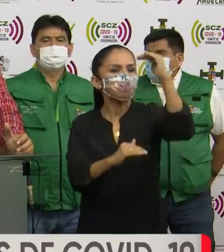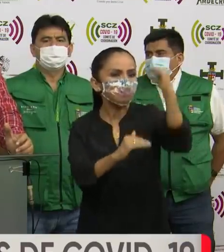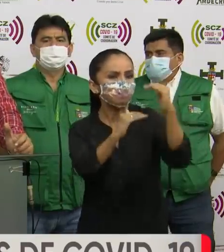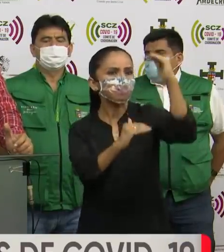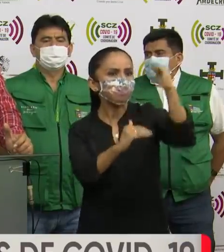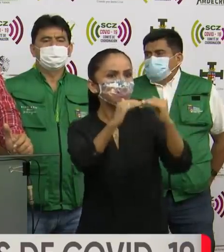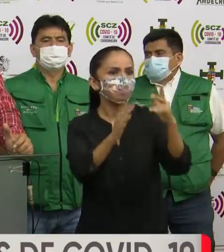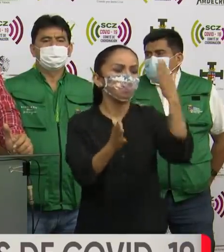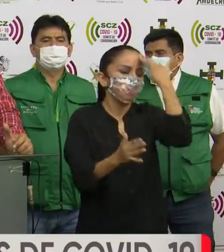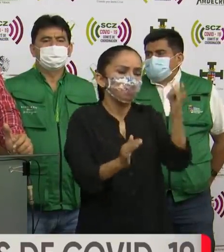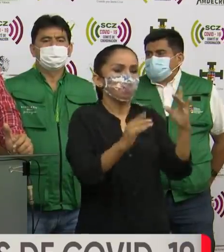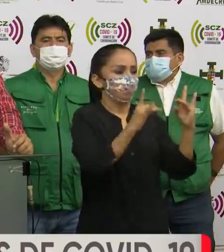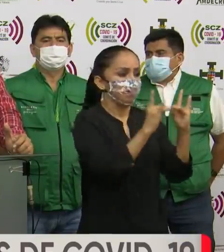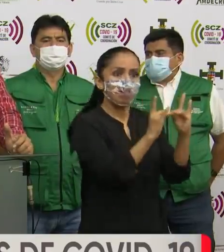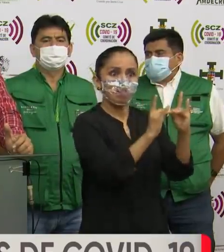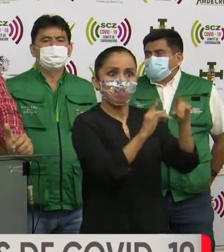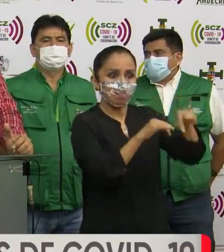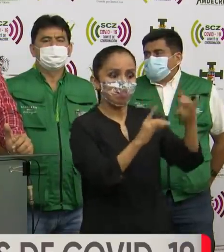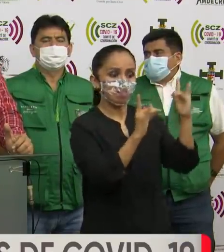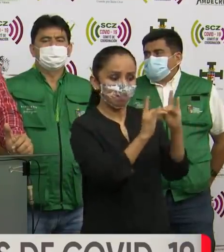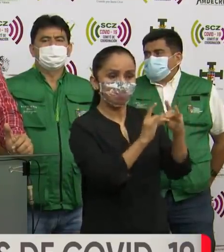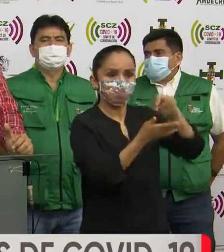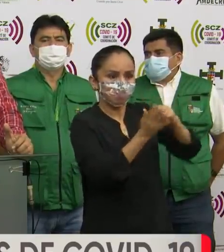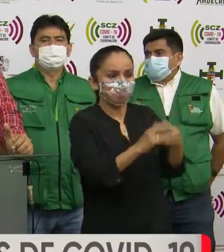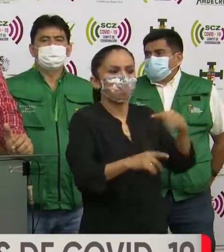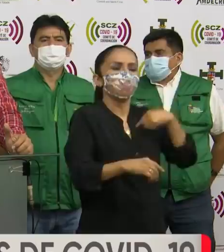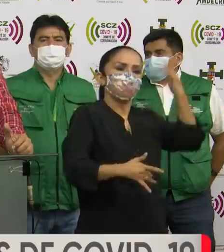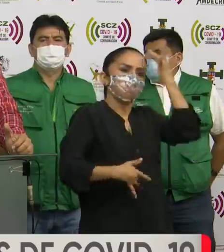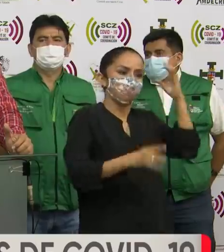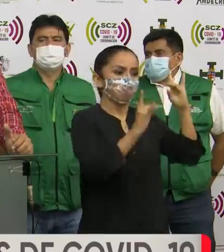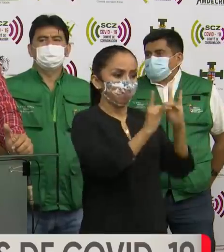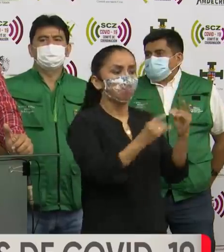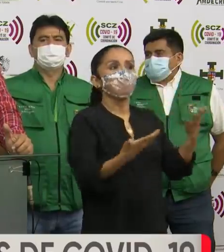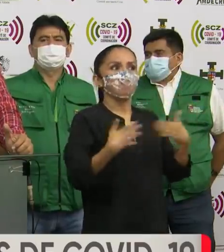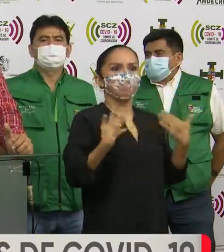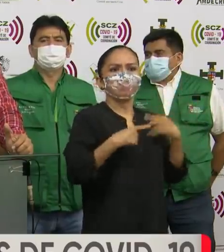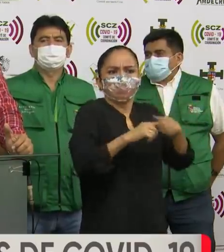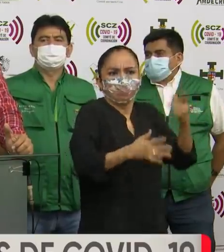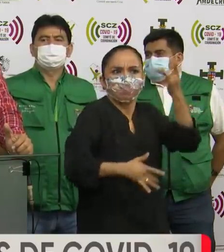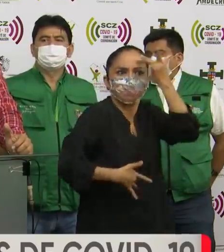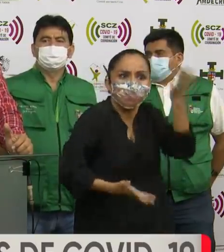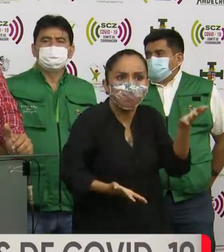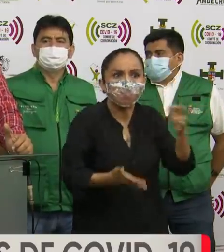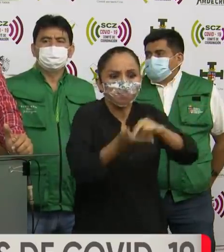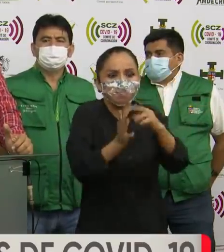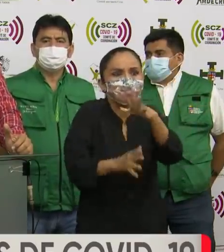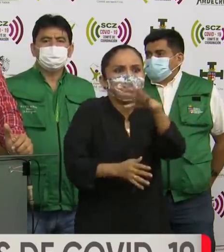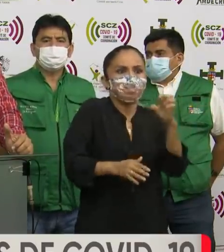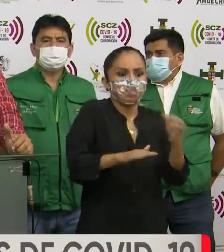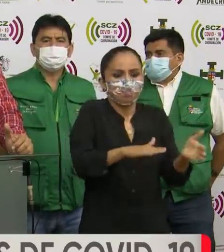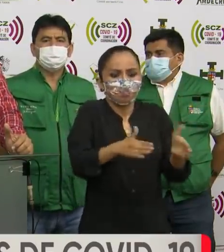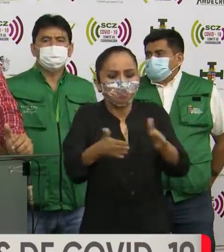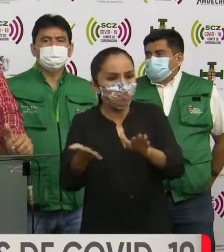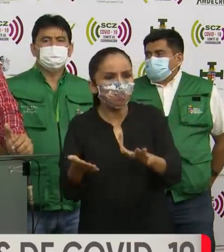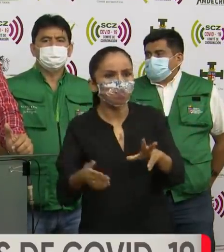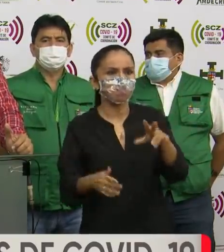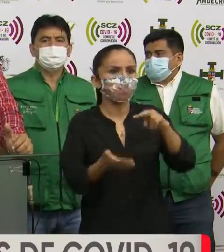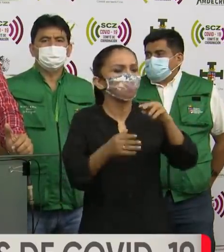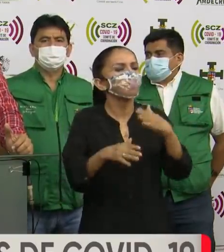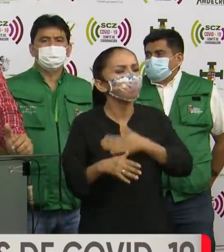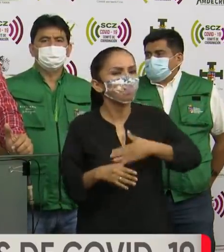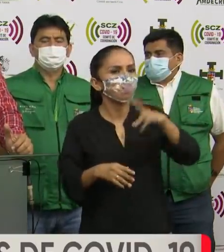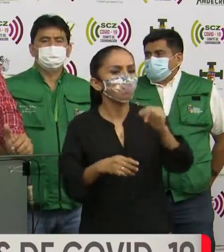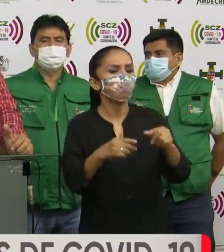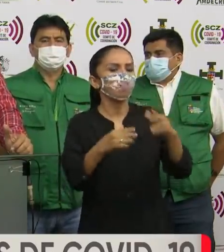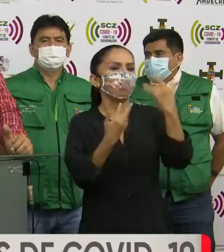camas. Cama ocupada es un riesgo para una persona y lo vemos ahora con esos más de 500 fallecimientos. No esperemos estar en el riesgo.